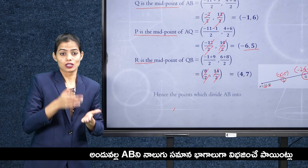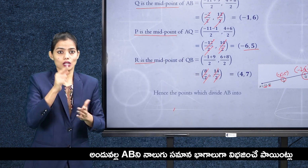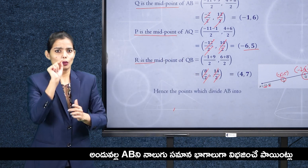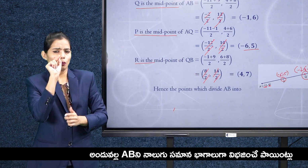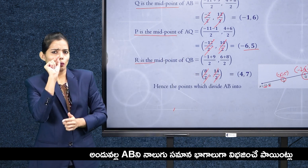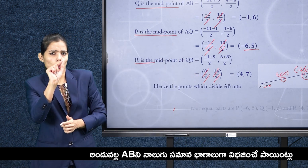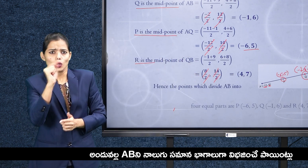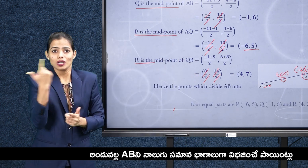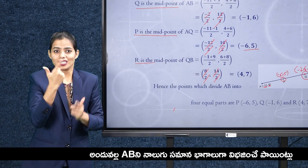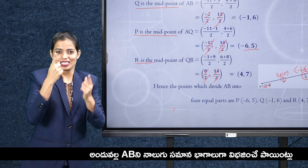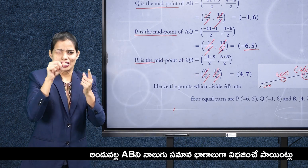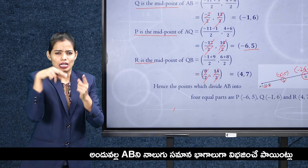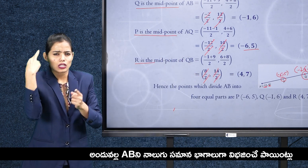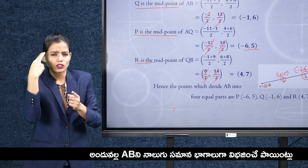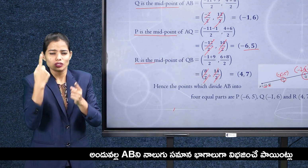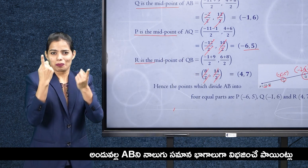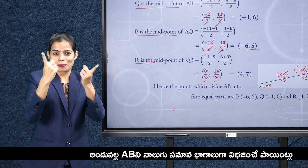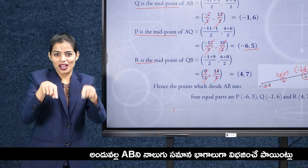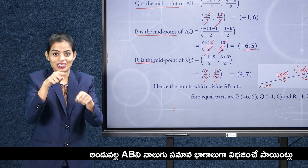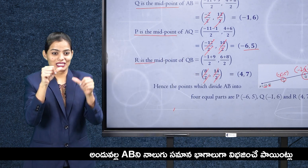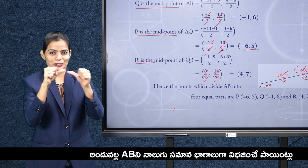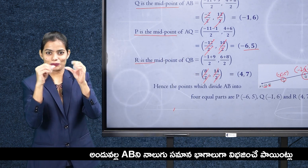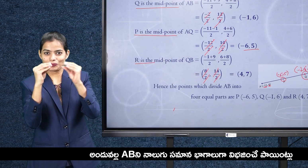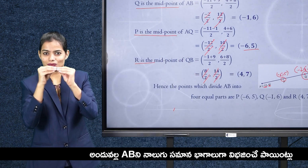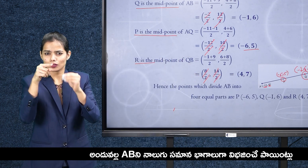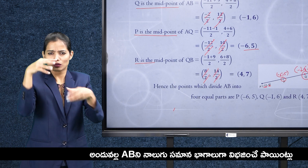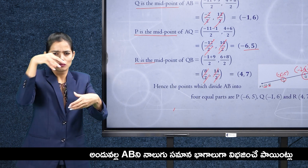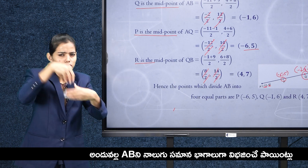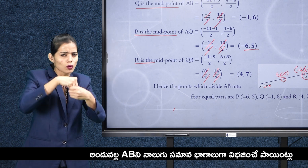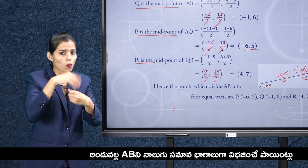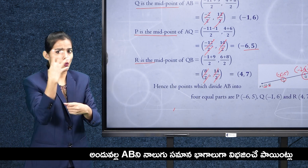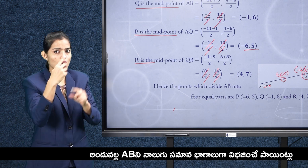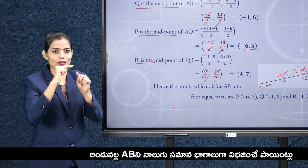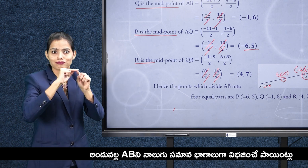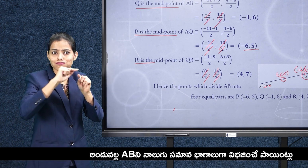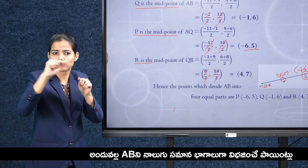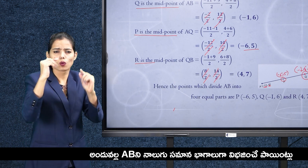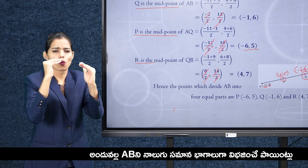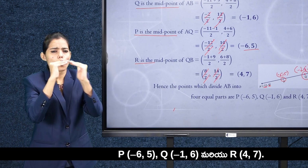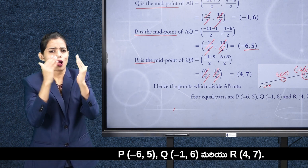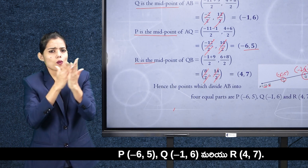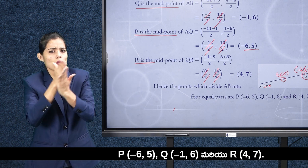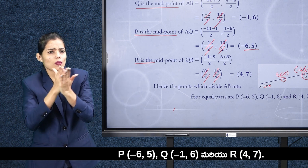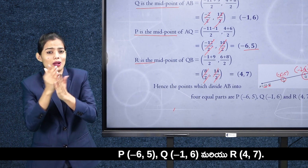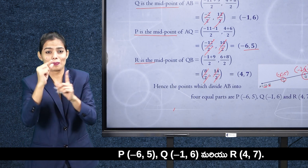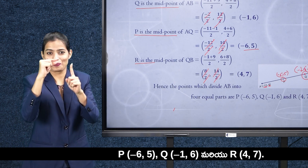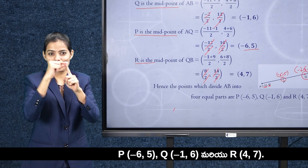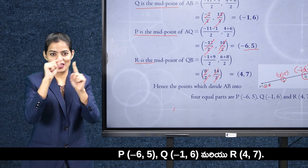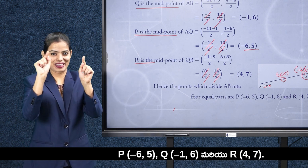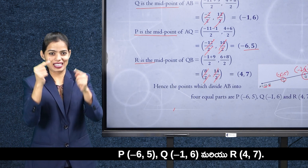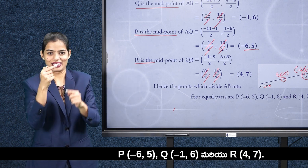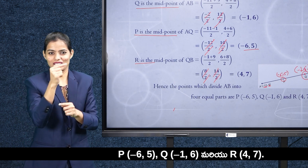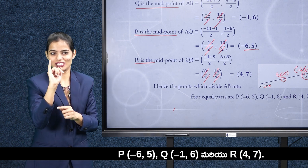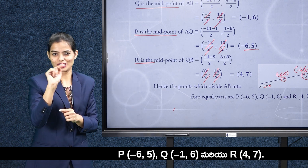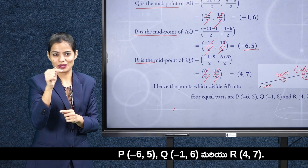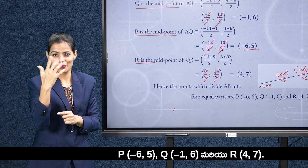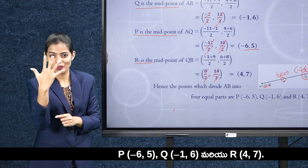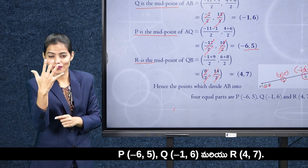అందువల్ల ఏబిని 4 సమాన భాగాలుగా విభజించే పాయింట్లు పి -6 5,